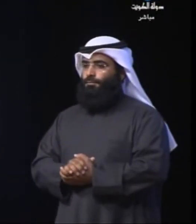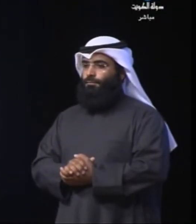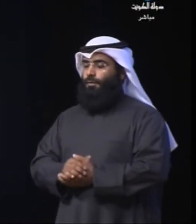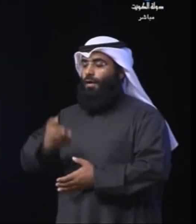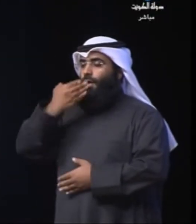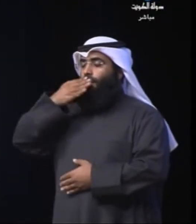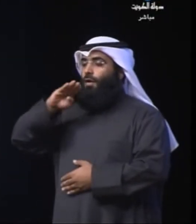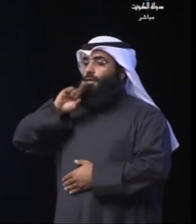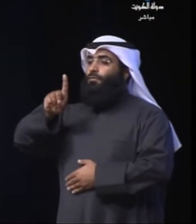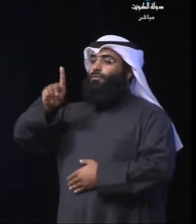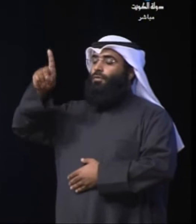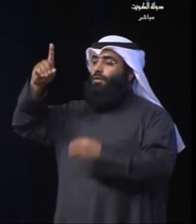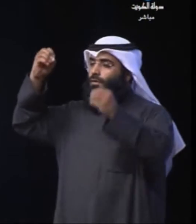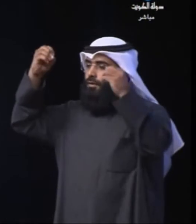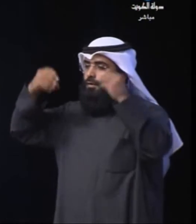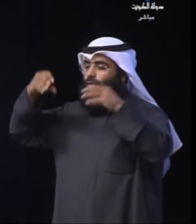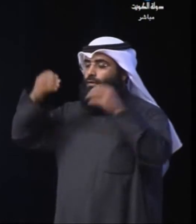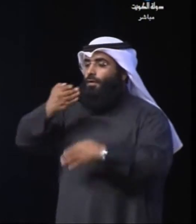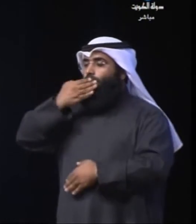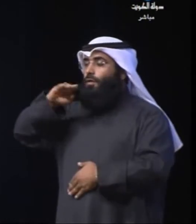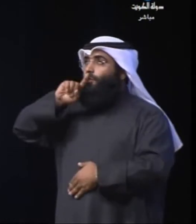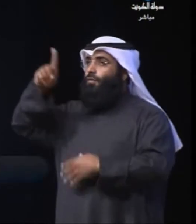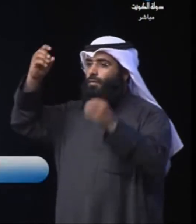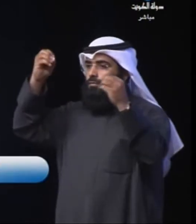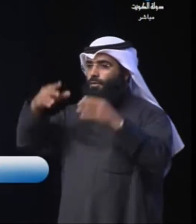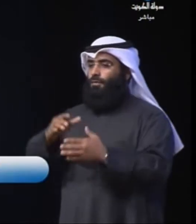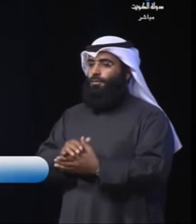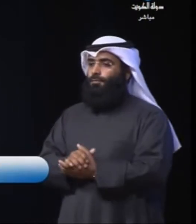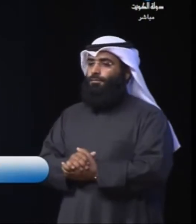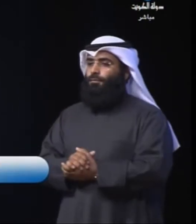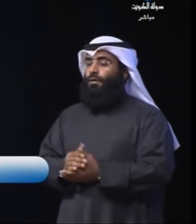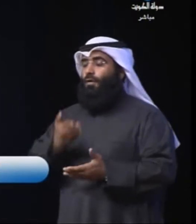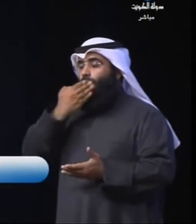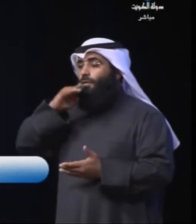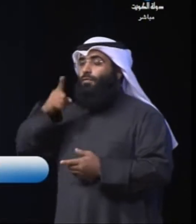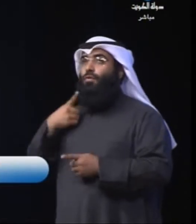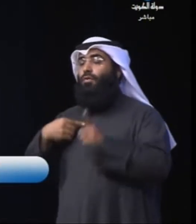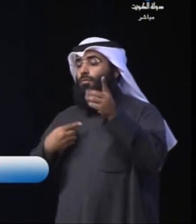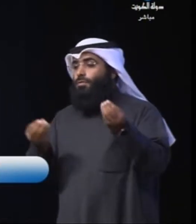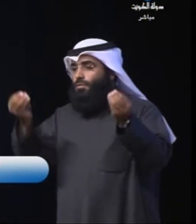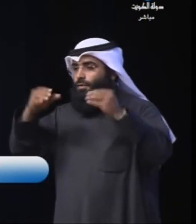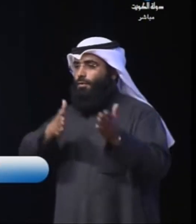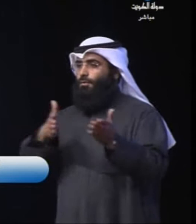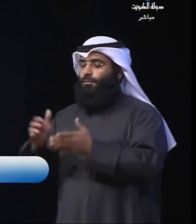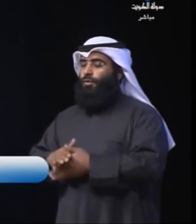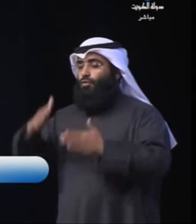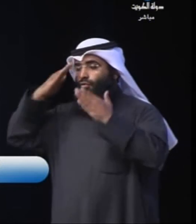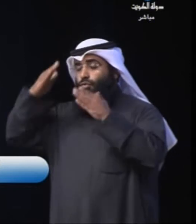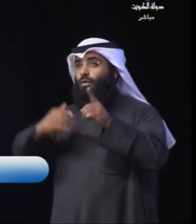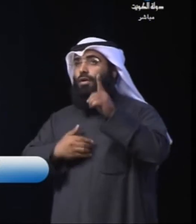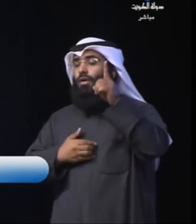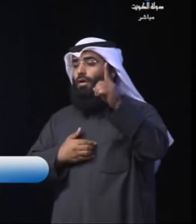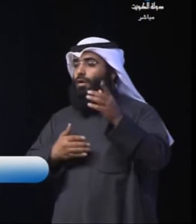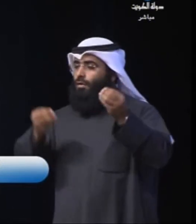الحمد لله حمدا كثيرا طيبا مباركا فيه كما يحب ربنا ويرضى، والشكر له على